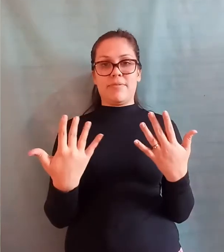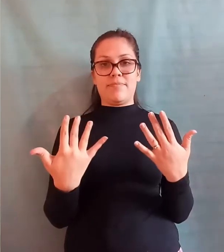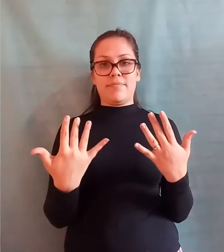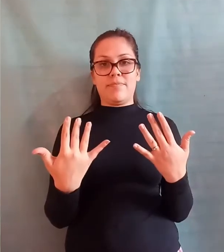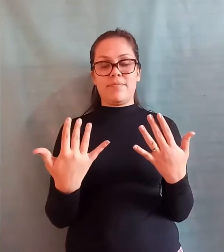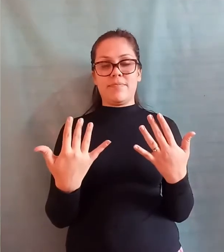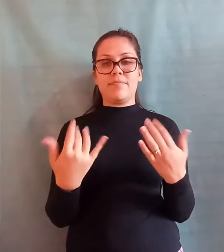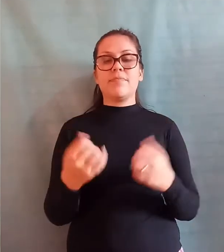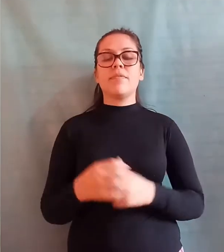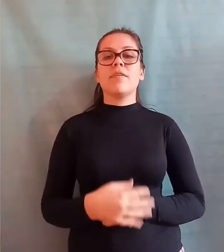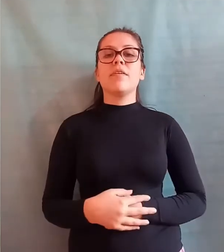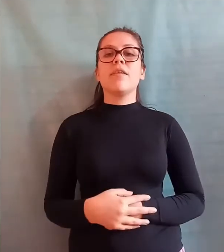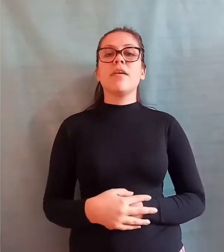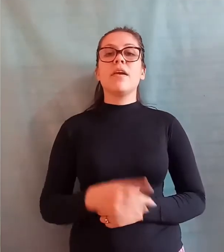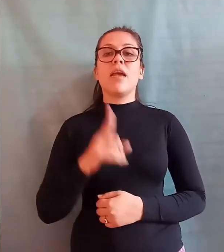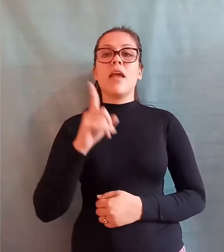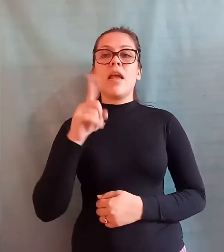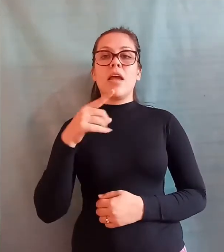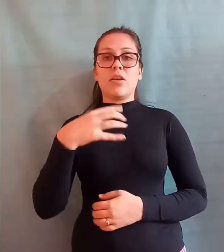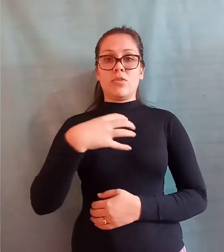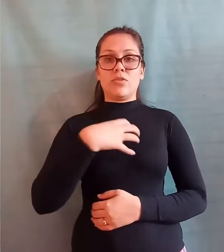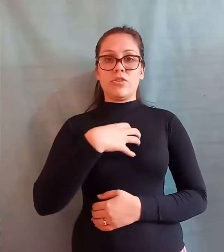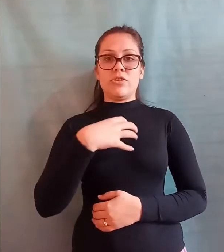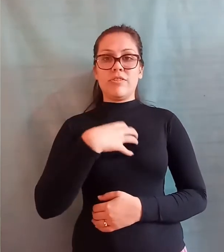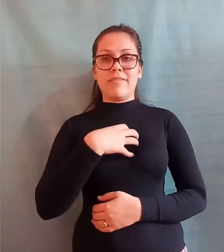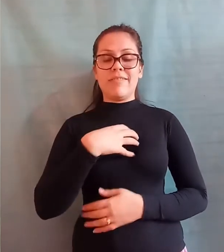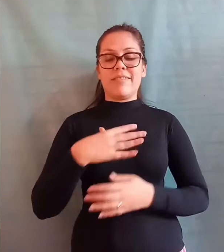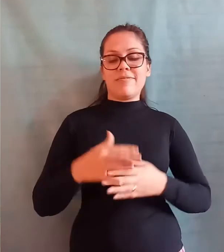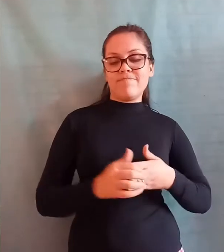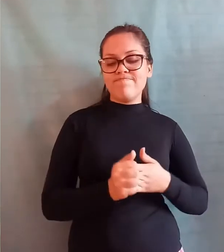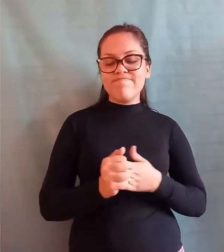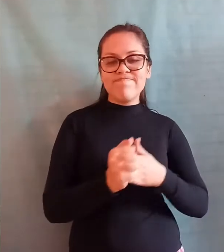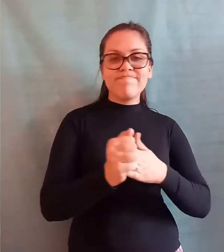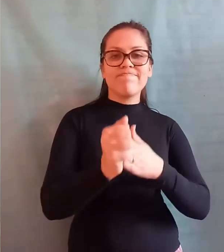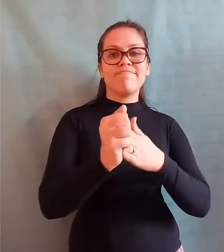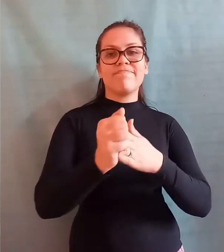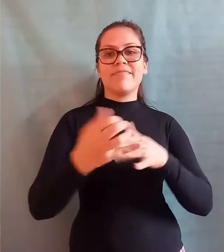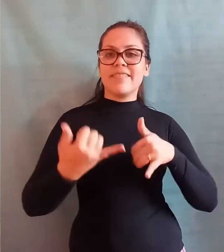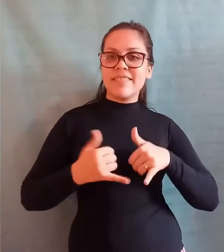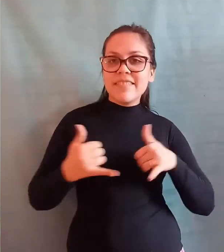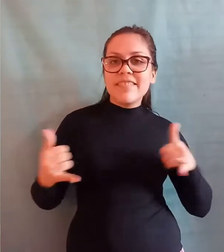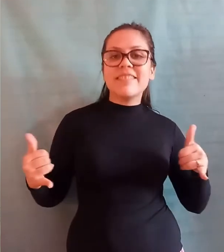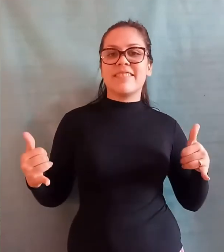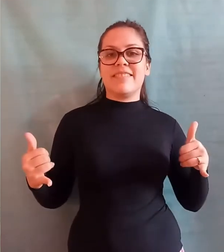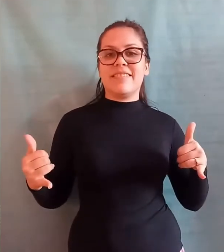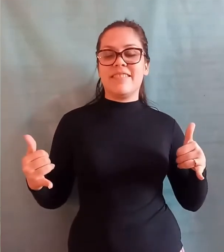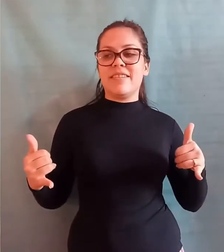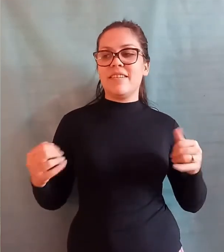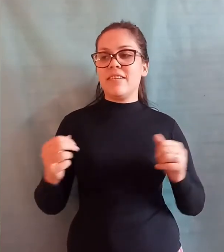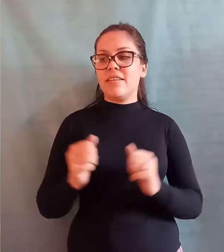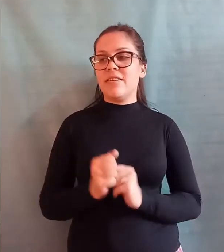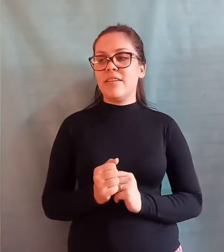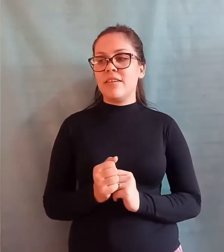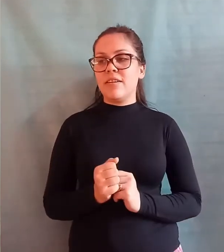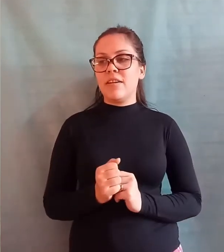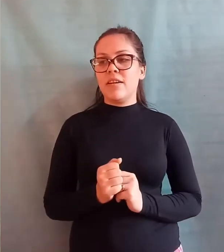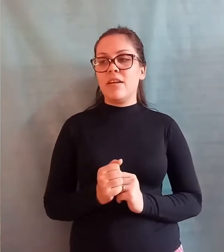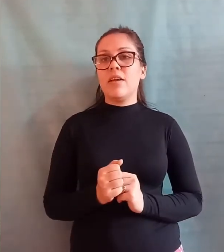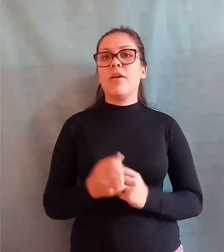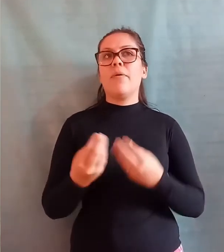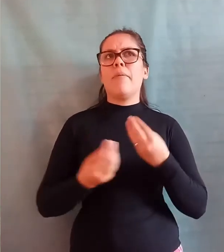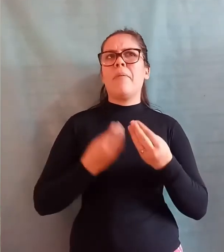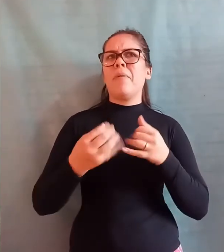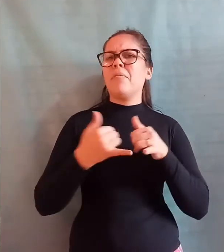as mãos. Eles são uma maneira de reconduzir a nossa energia vital. Ai, lá vem a